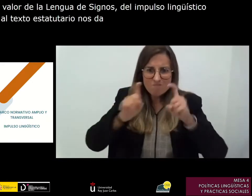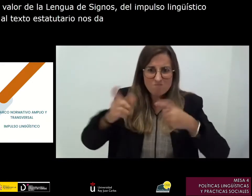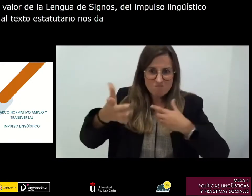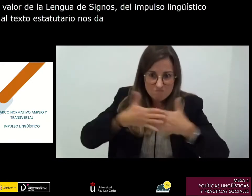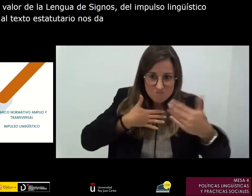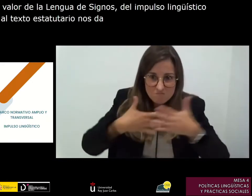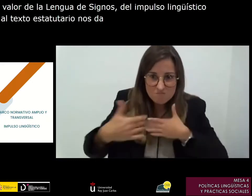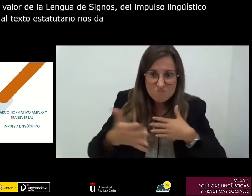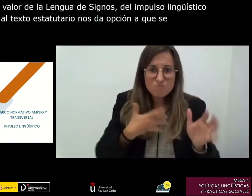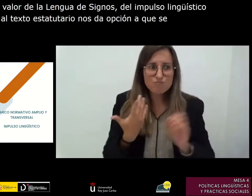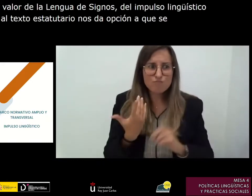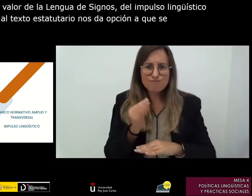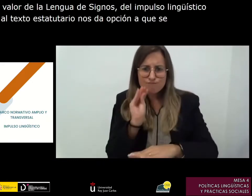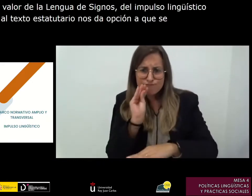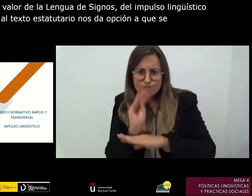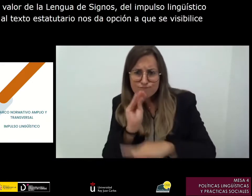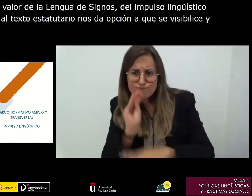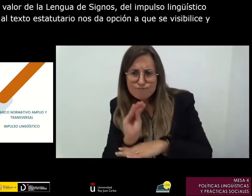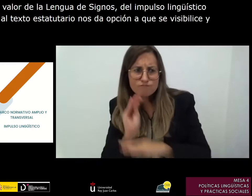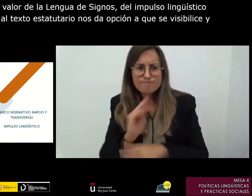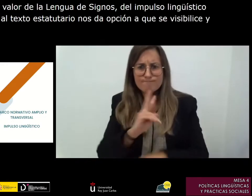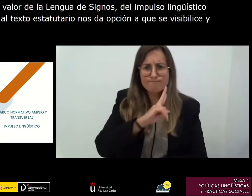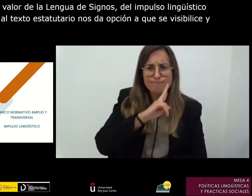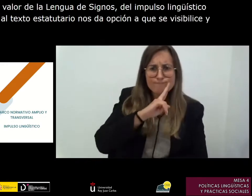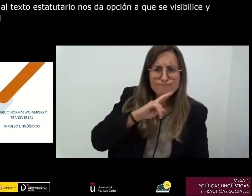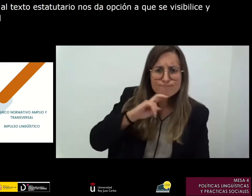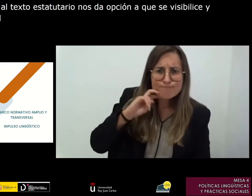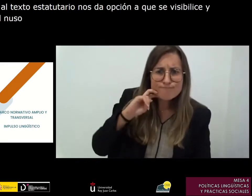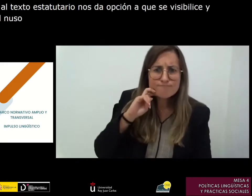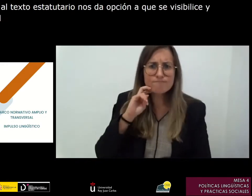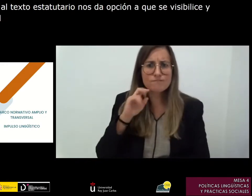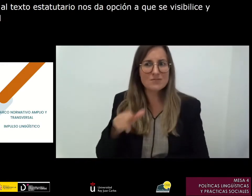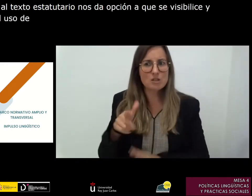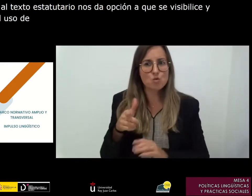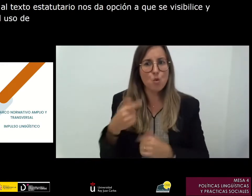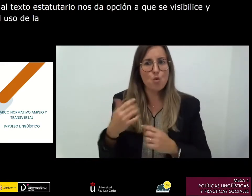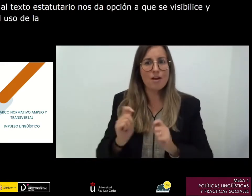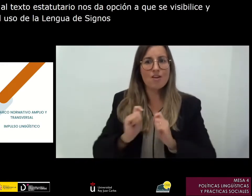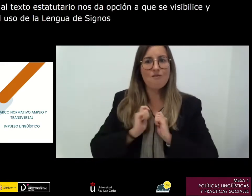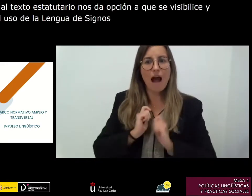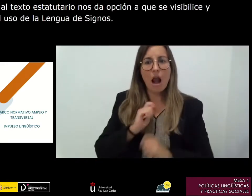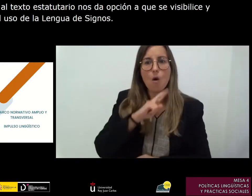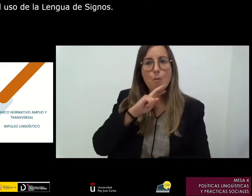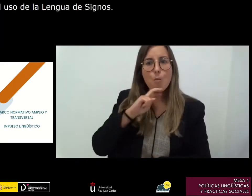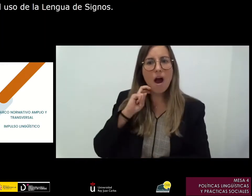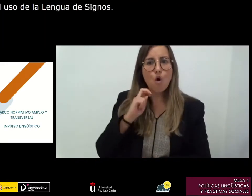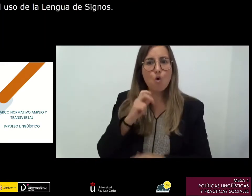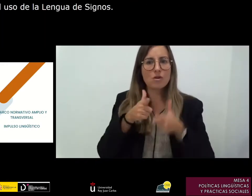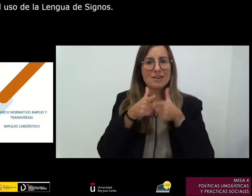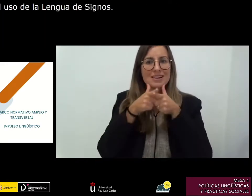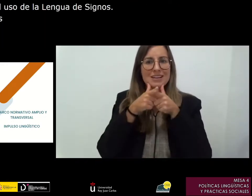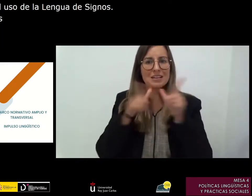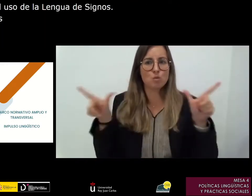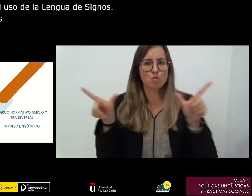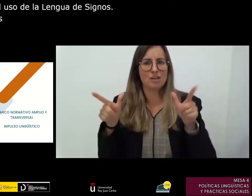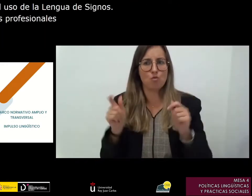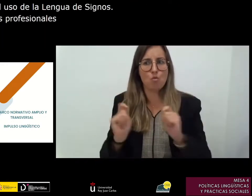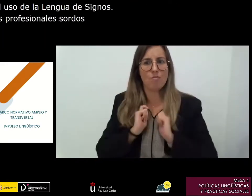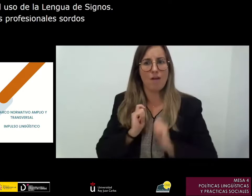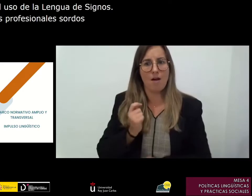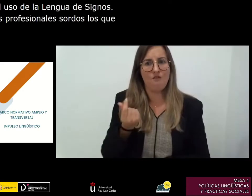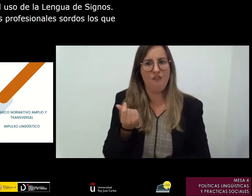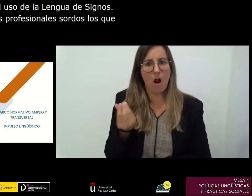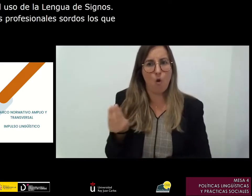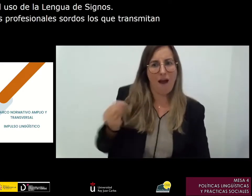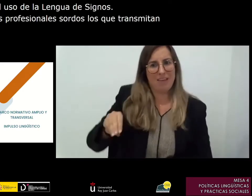el uso de la lengua de signos, que sean los propios profesionales sordos los que transmitan su lengua y le